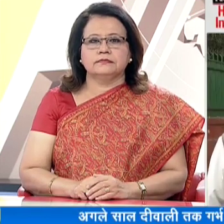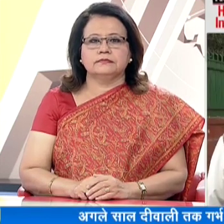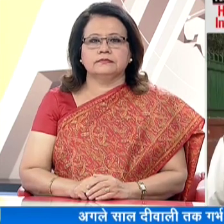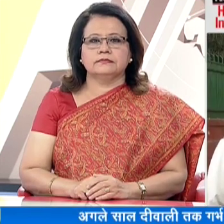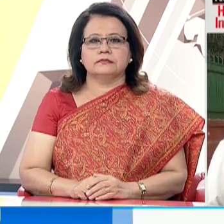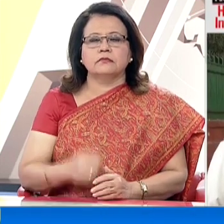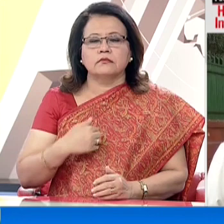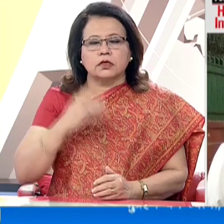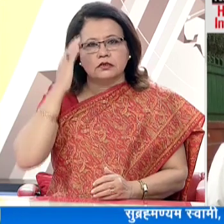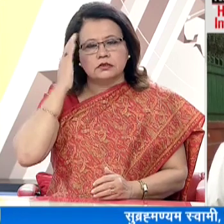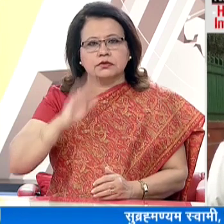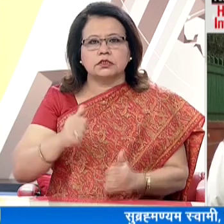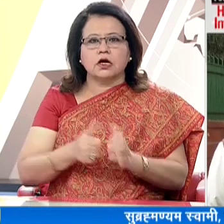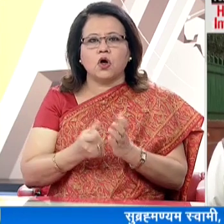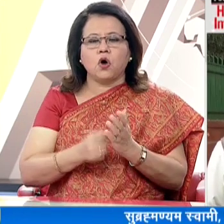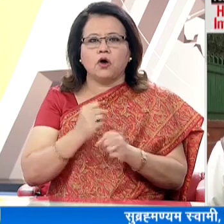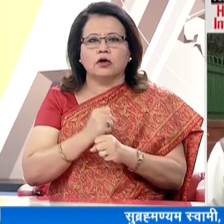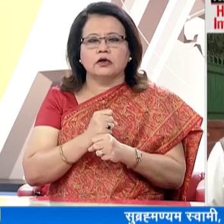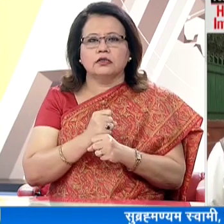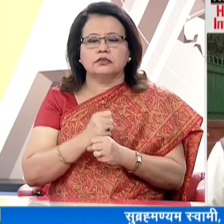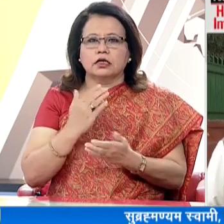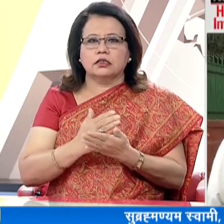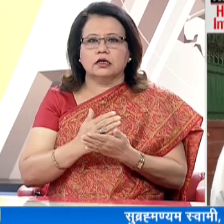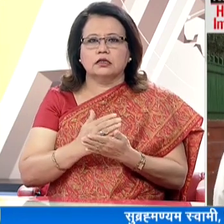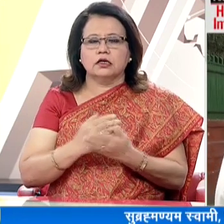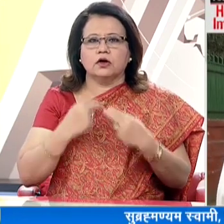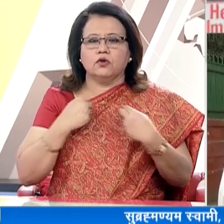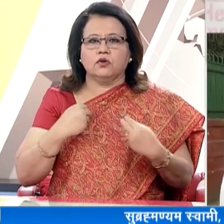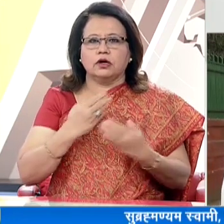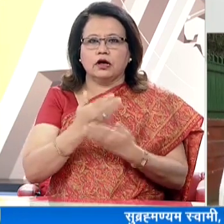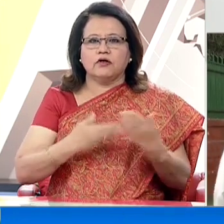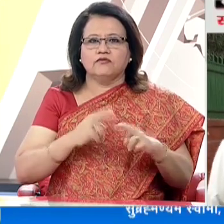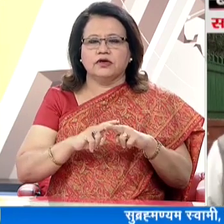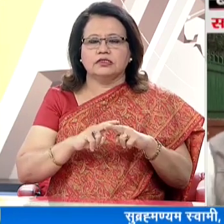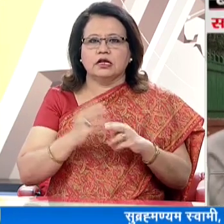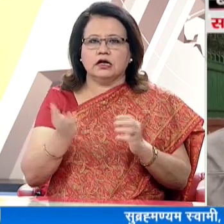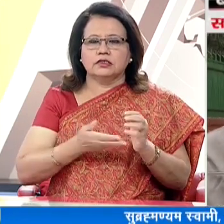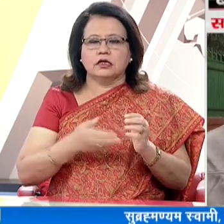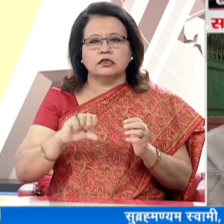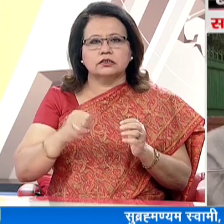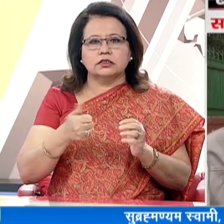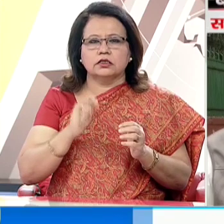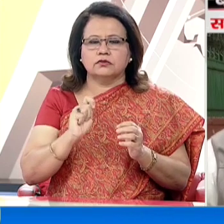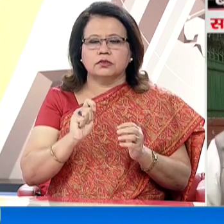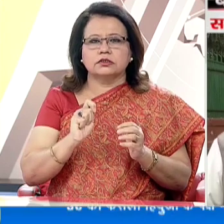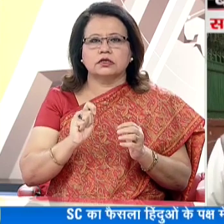मैं समझता हूँ अगस्त तक तो जजमेंट आ जानी चाहिए, जीतना तो निश्चित है। और मंदिर निर्माण कब से? मंदिर निर्माण